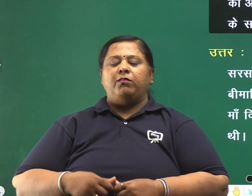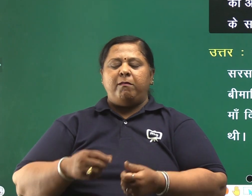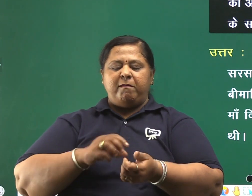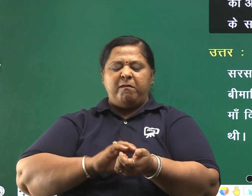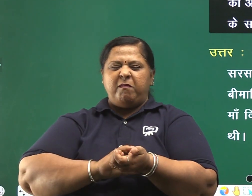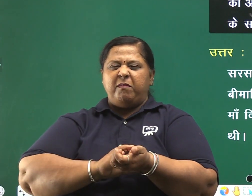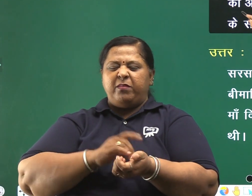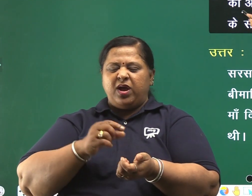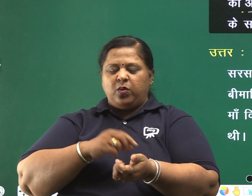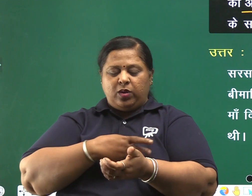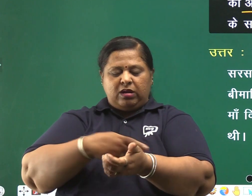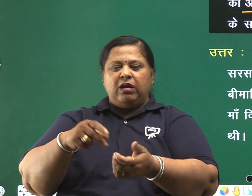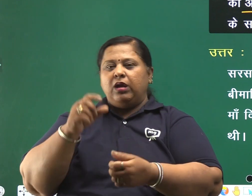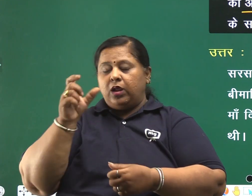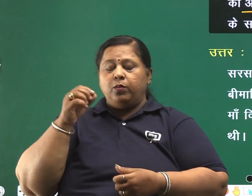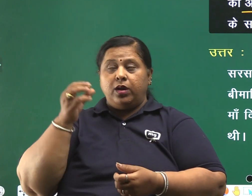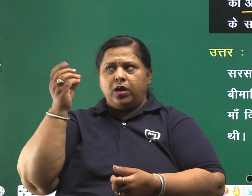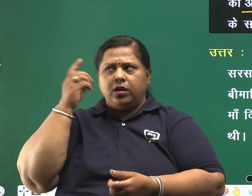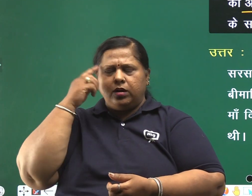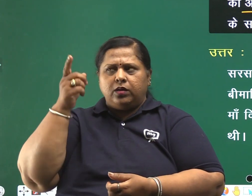बीमारियों का अनुमान